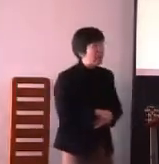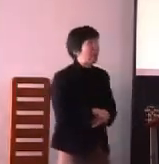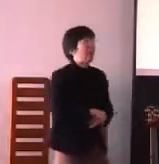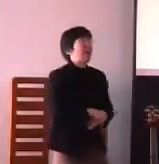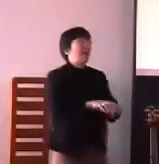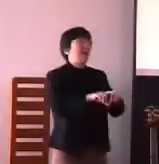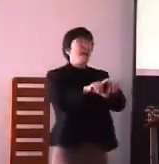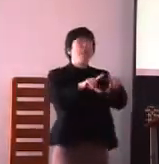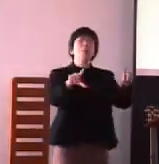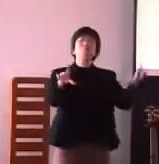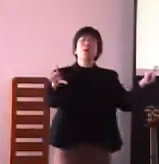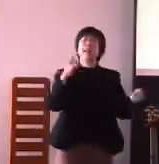平凡なんだ、